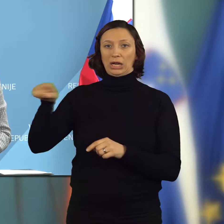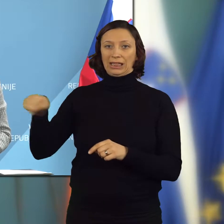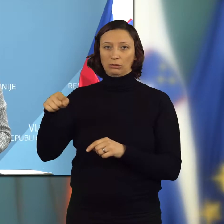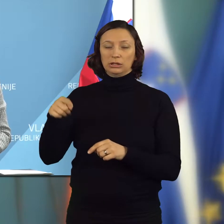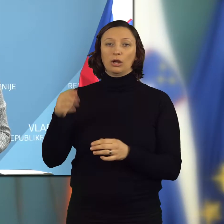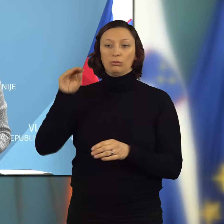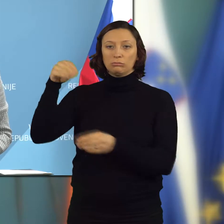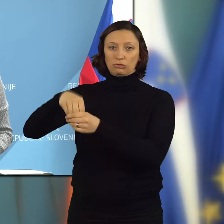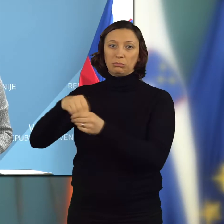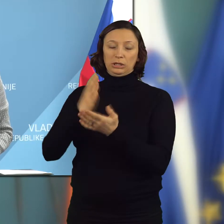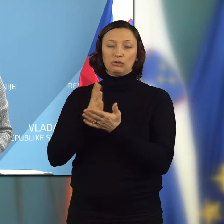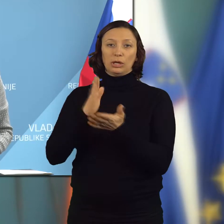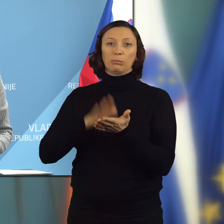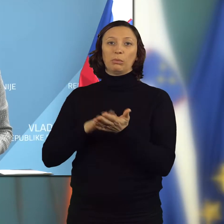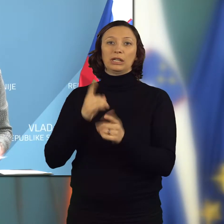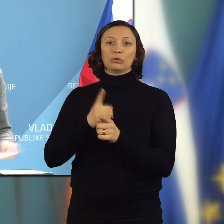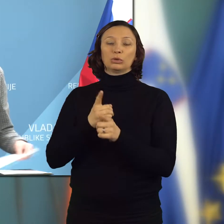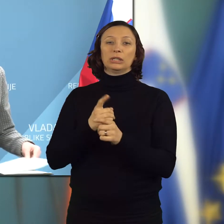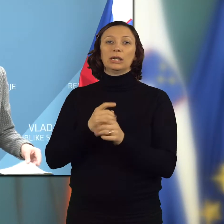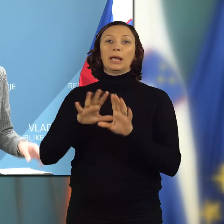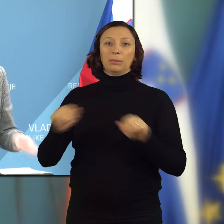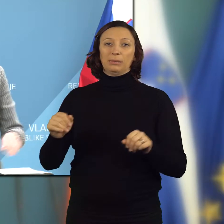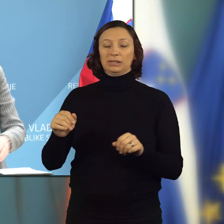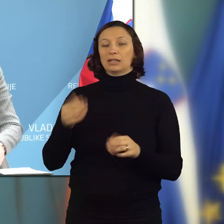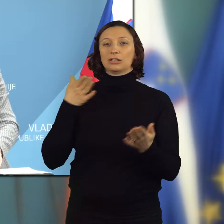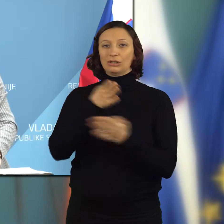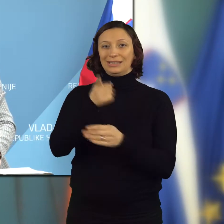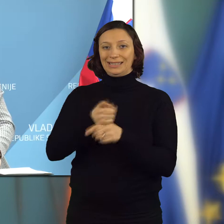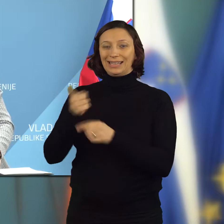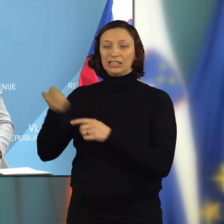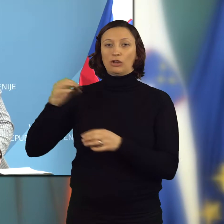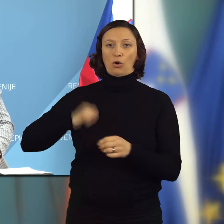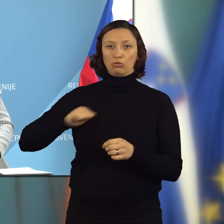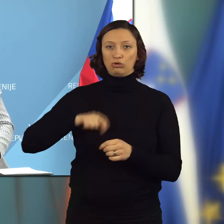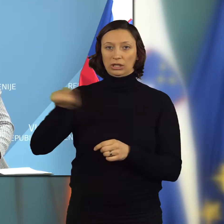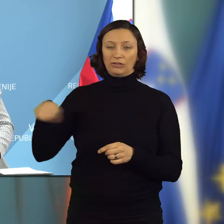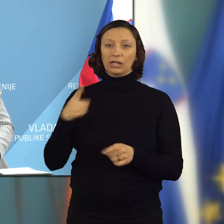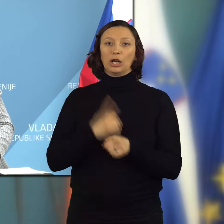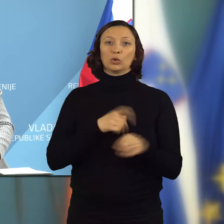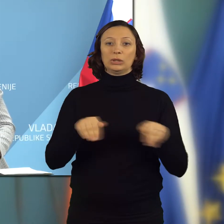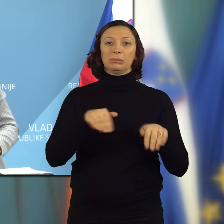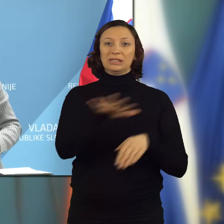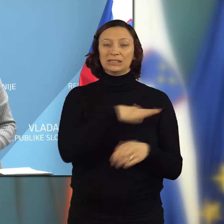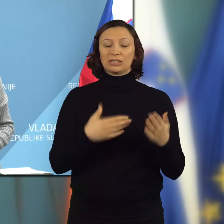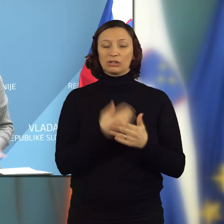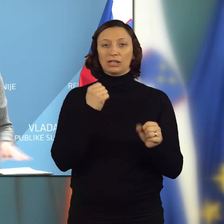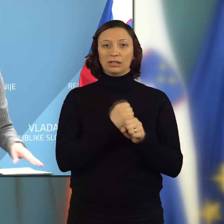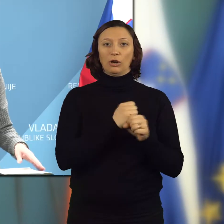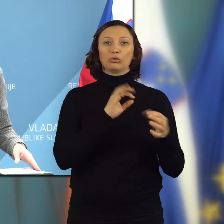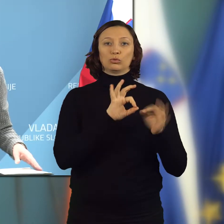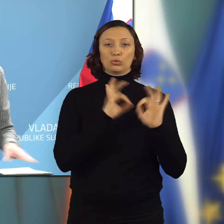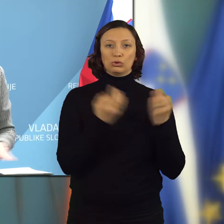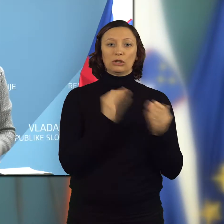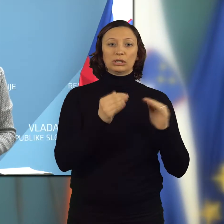in so po svoji vsebini že pomenile tudi implementacijo direktive o žrtvah. Prav tako bi povedala, da tudi Ministrstvo za delo, družino, socialne